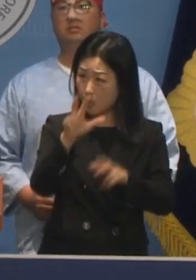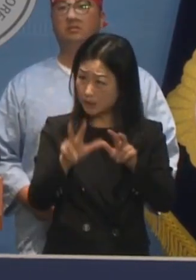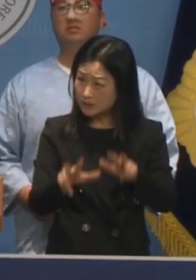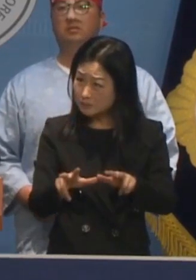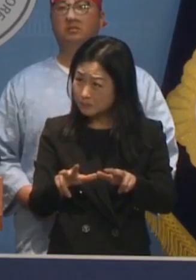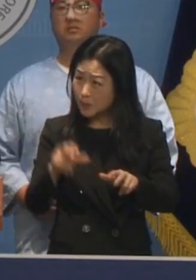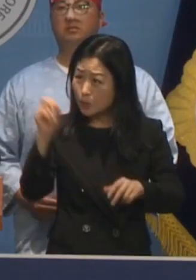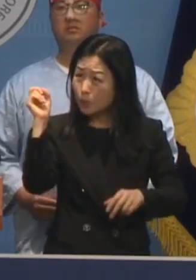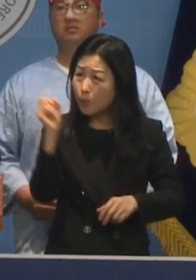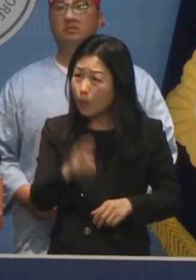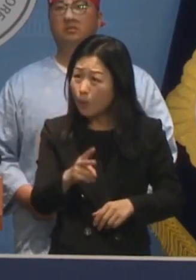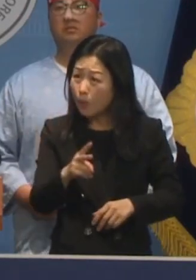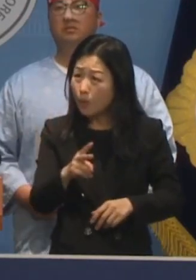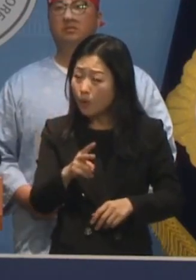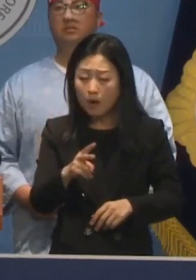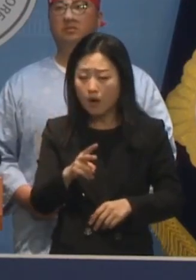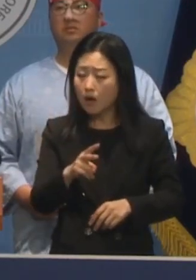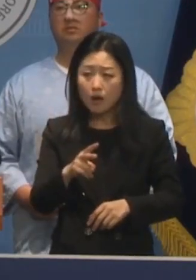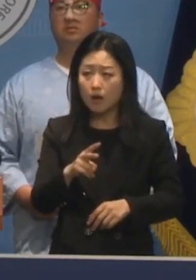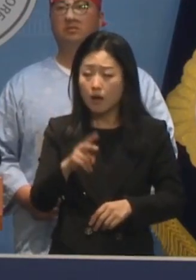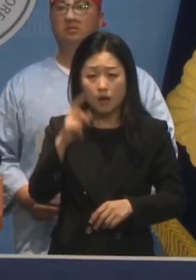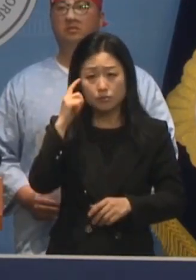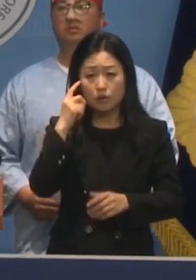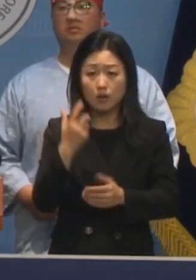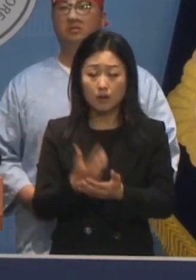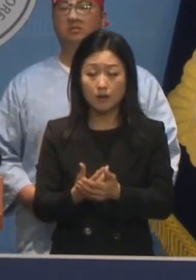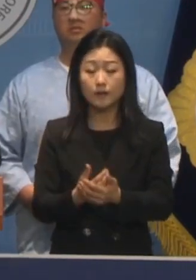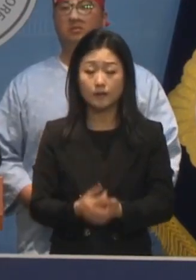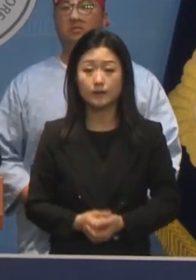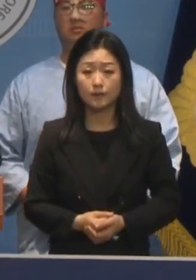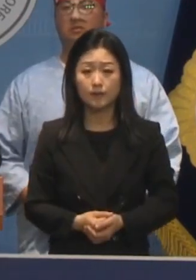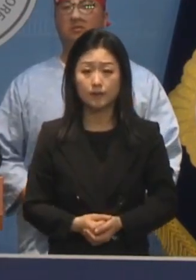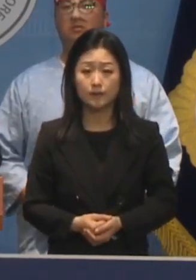2024년 현재의 모습인지 되돌아봐야 될 것입니다.